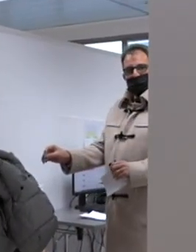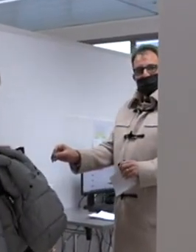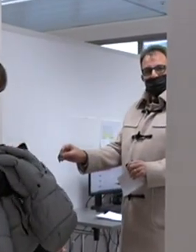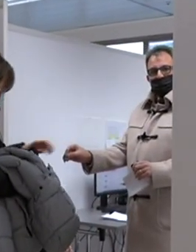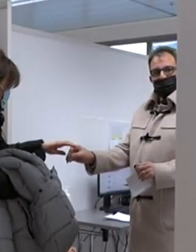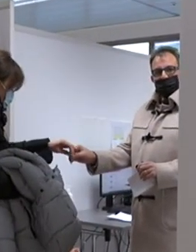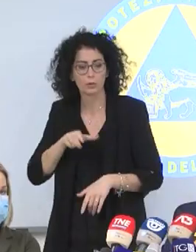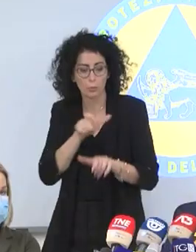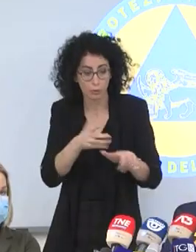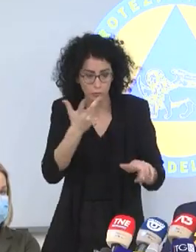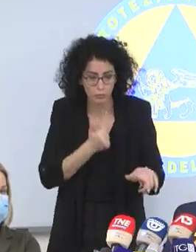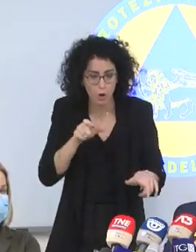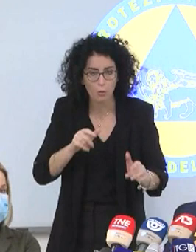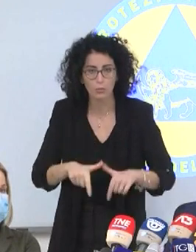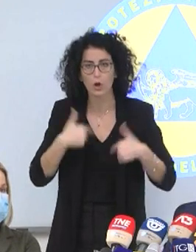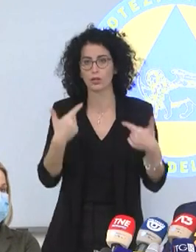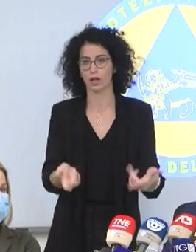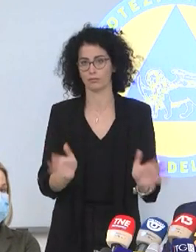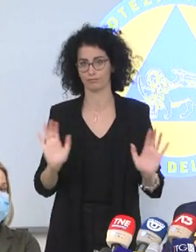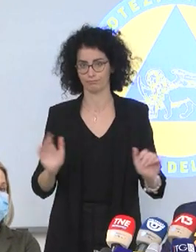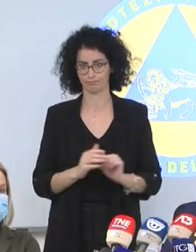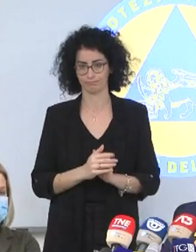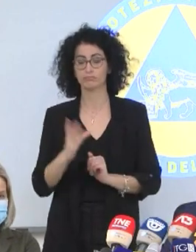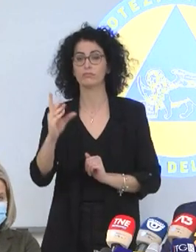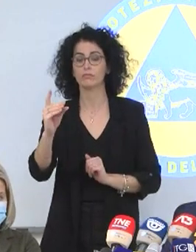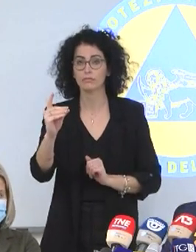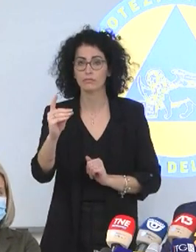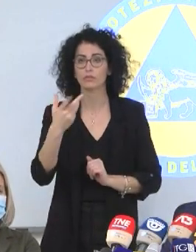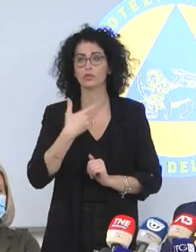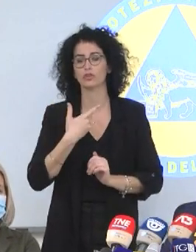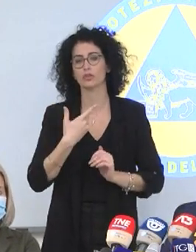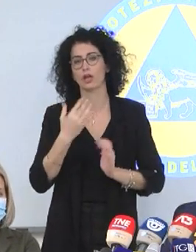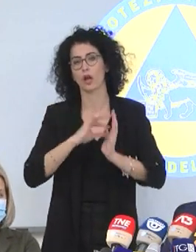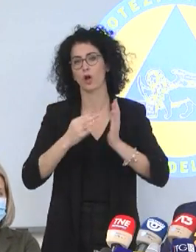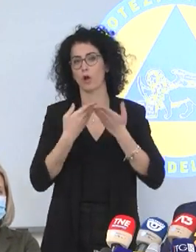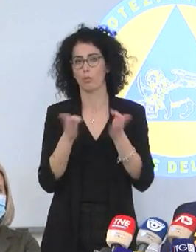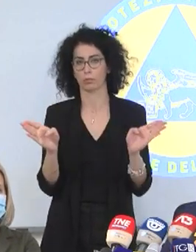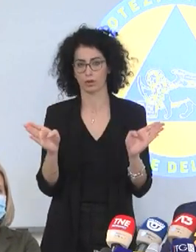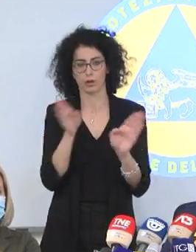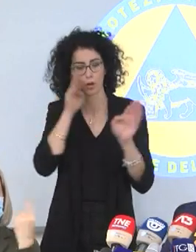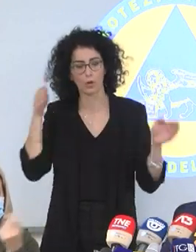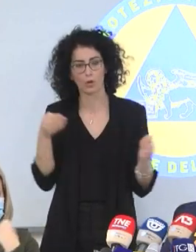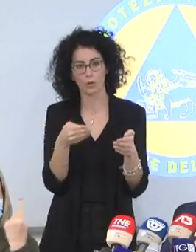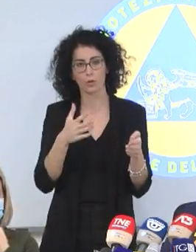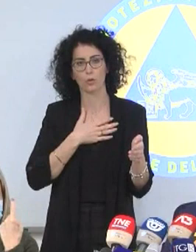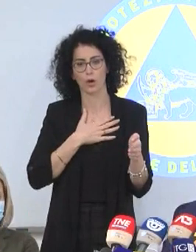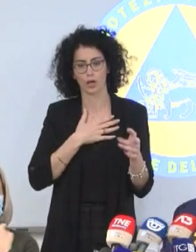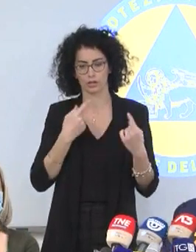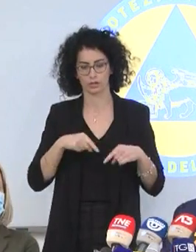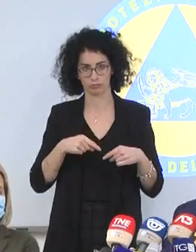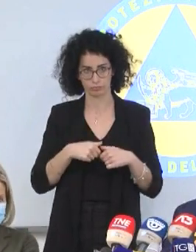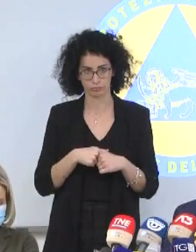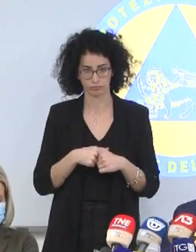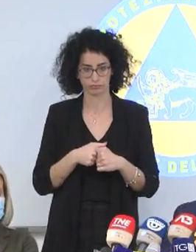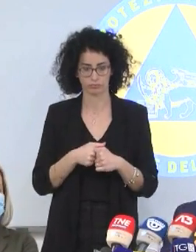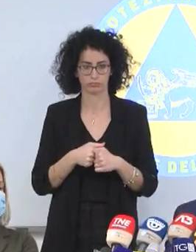domenica c'è un open day a disp dedicato a questa fascia di età e con